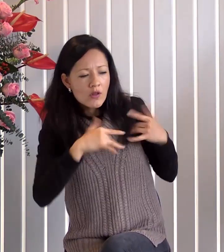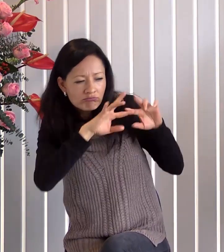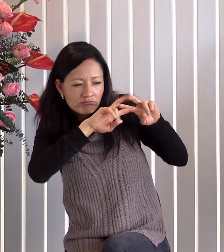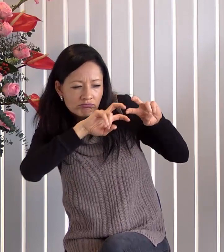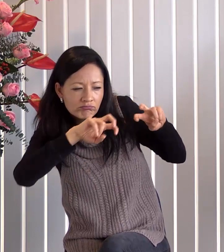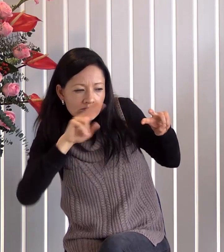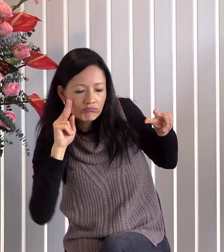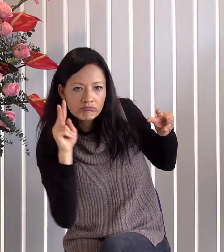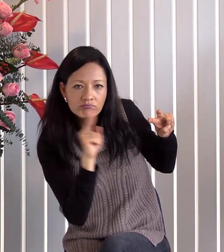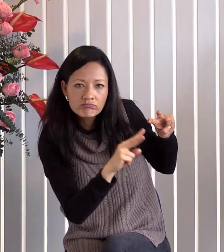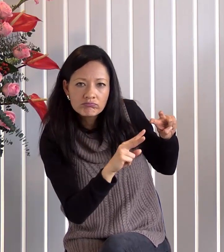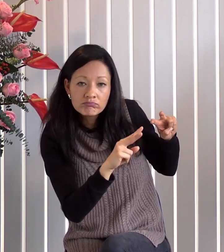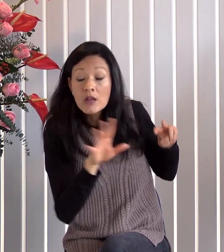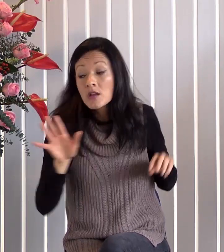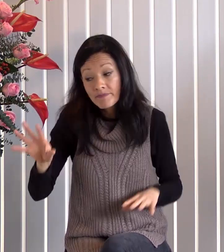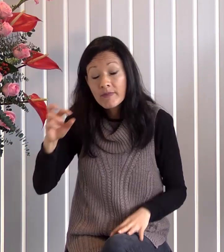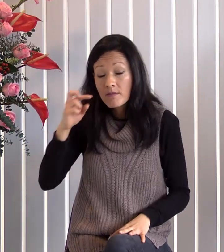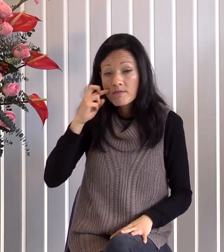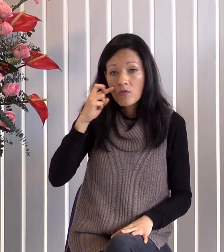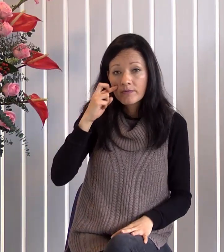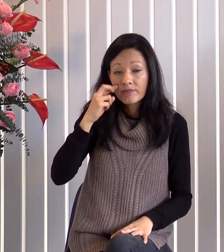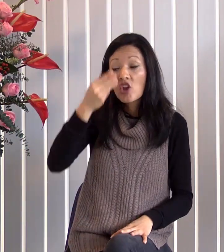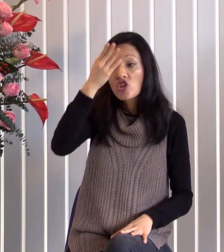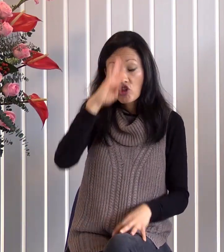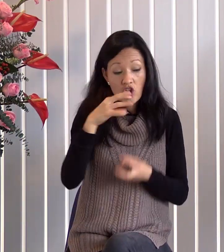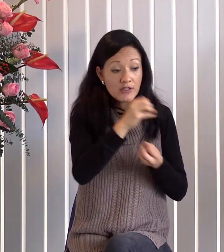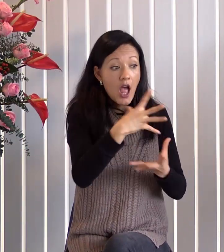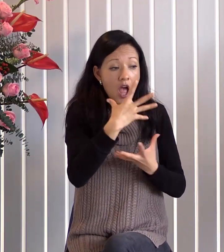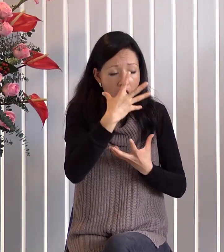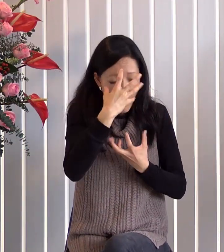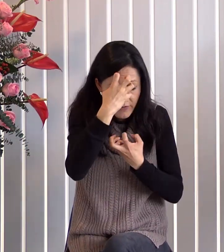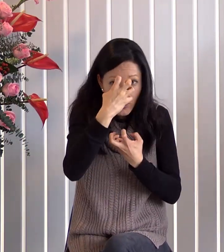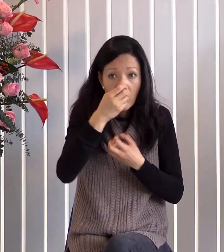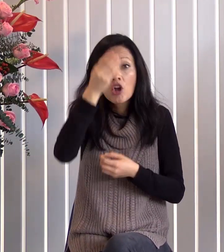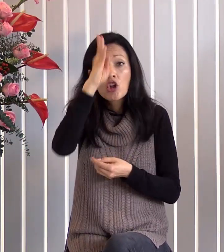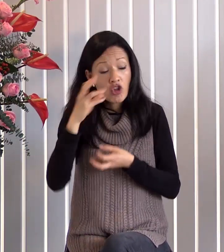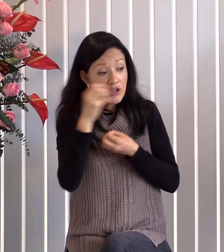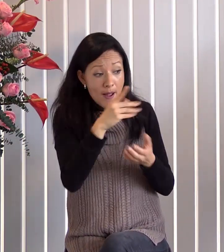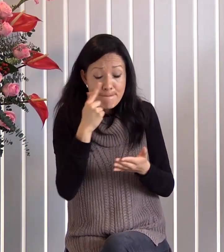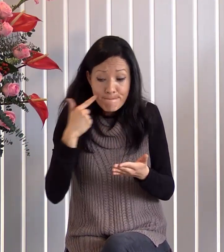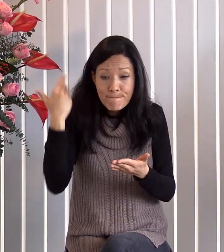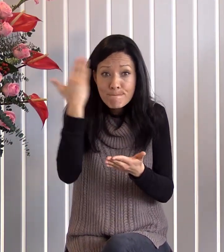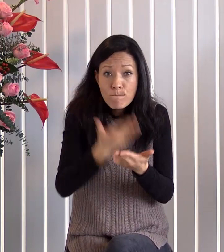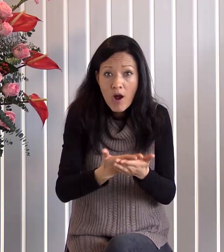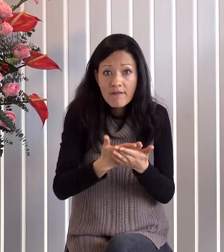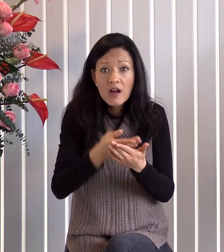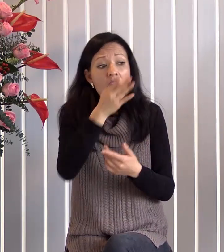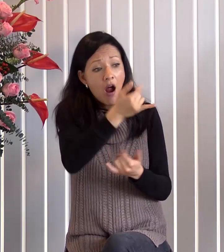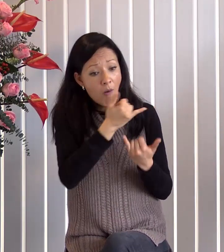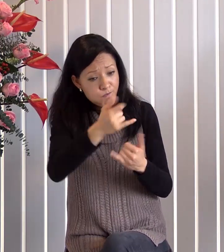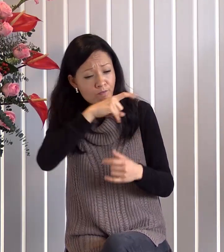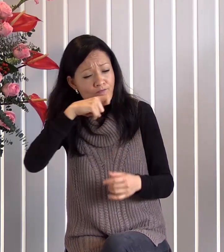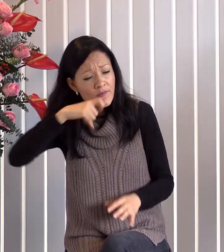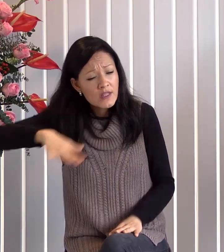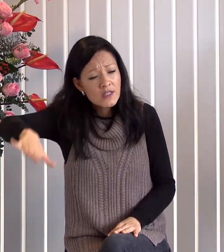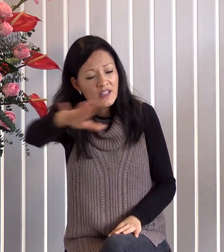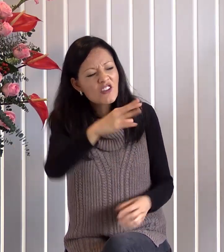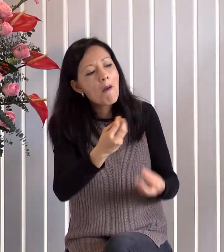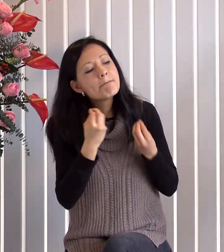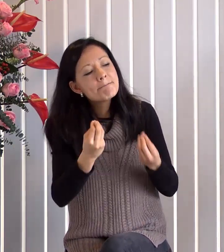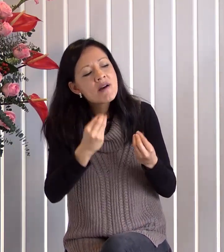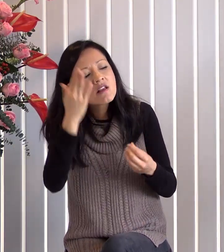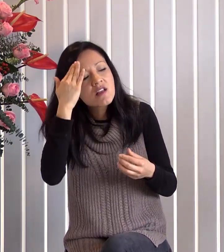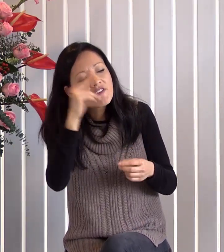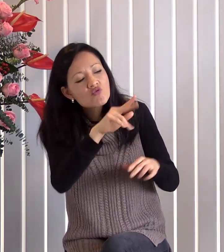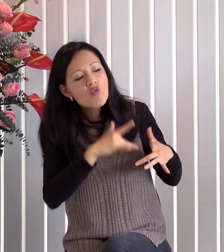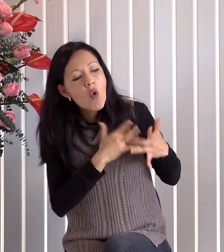corazón. Dios te afligió y te probó y te tuvo en ese desierto para saber lo que